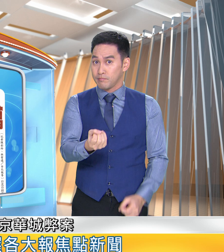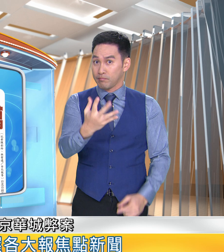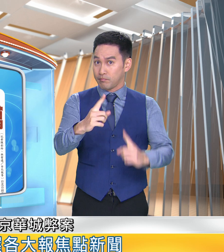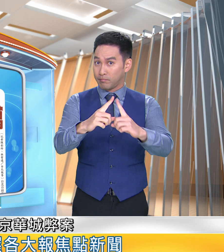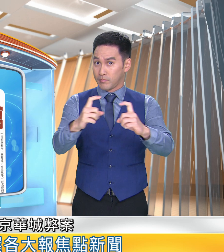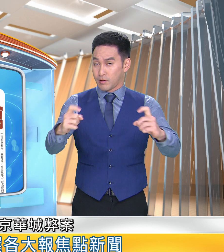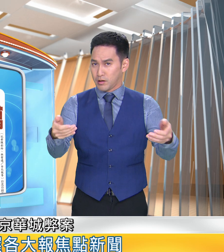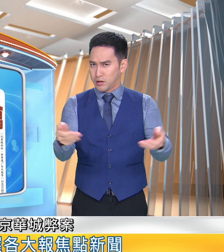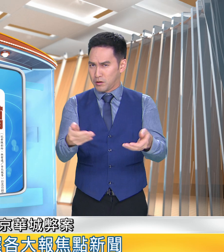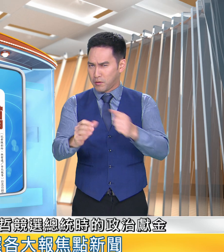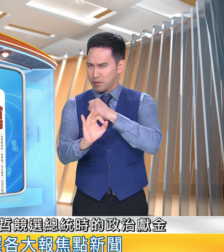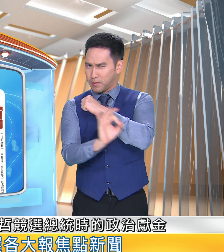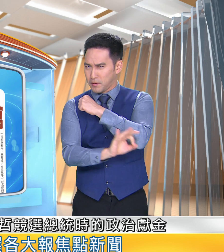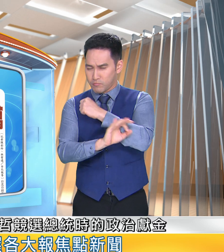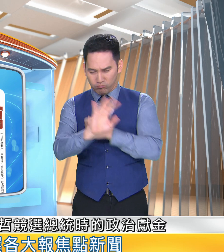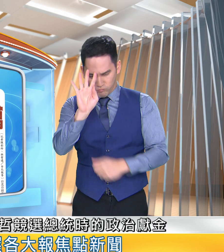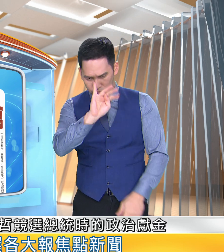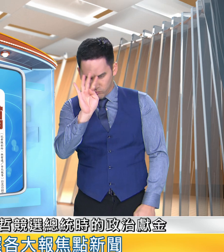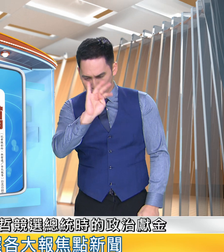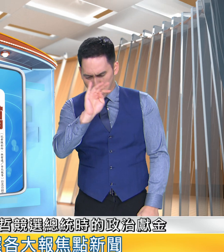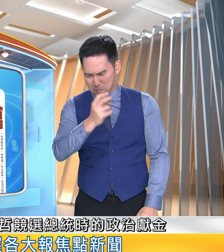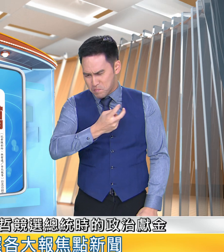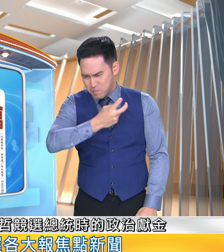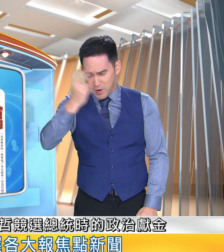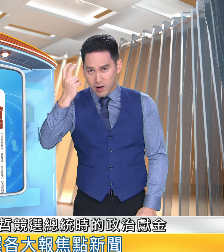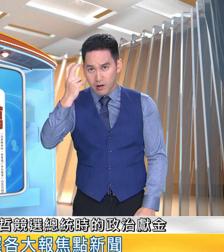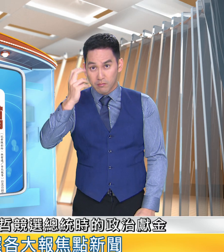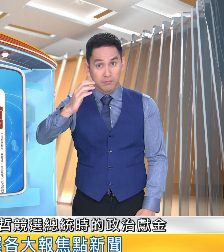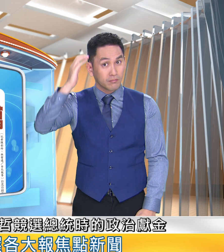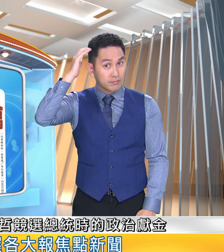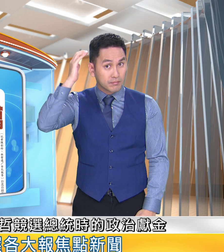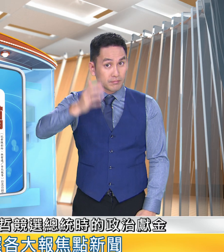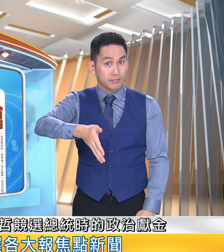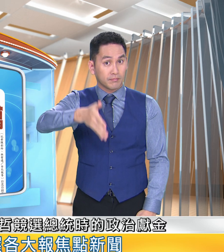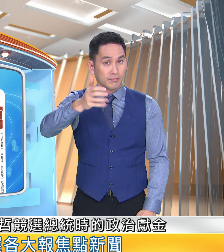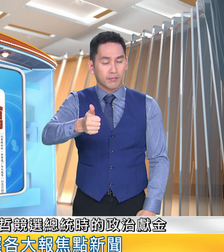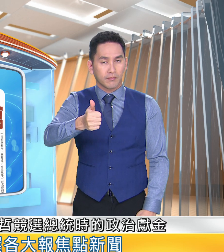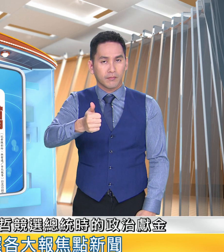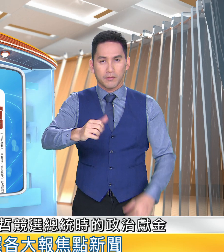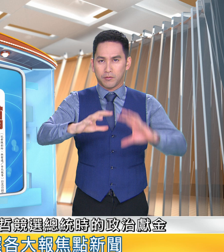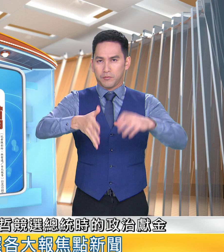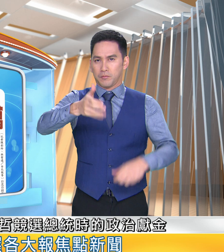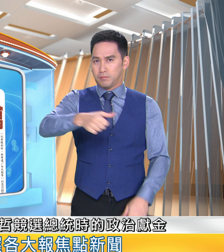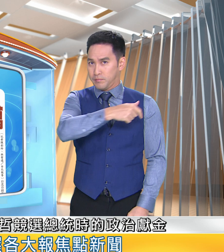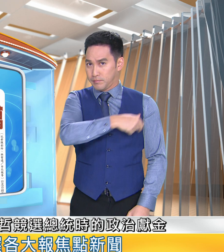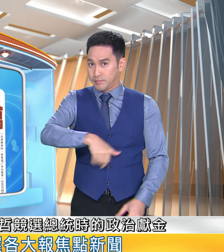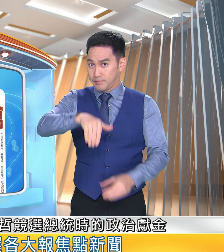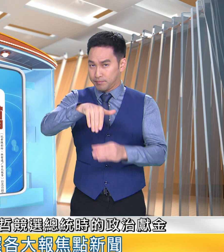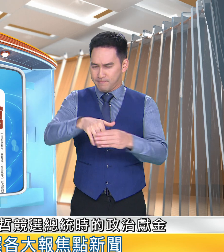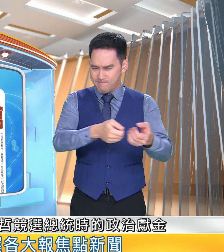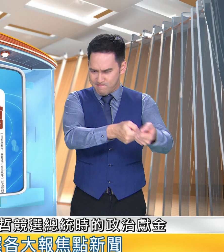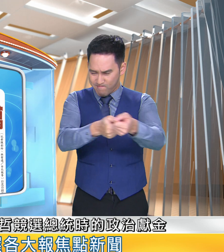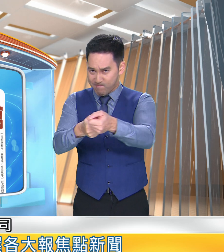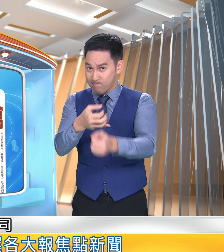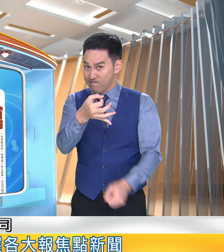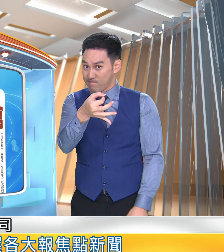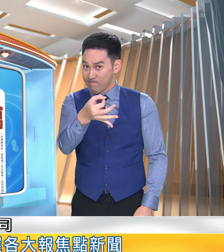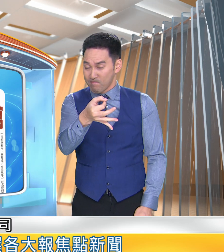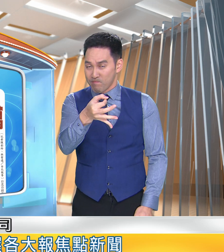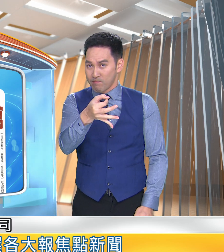案，发现有多笔柯文哲竞选总统时的政治现金流入了木可公